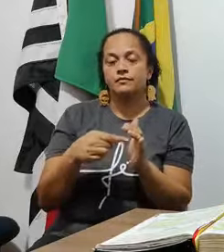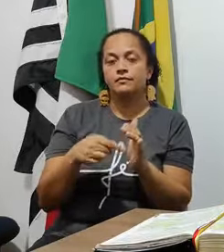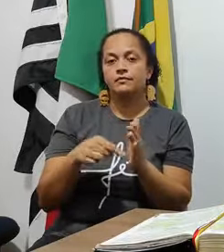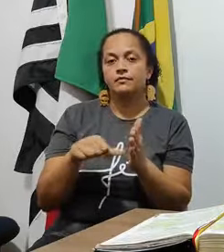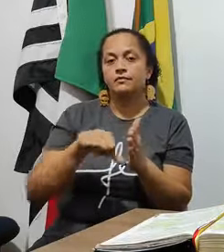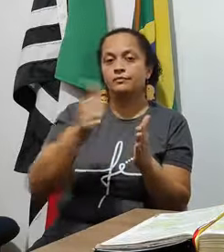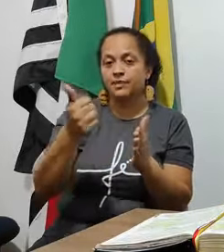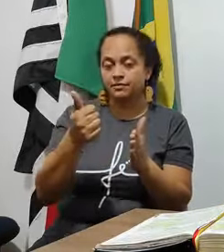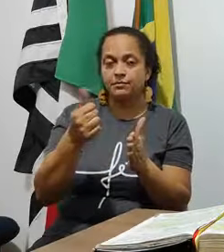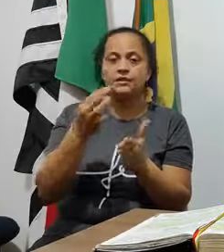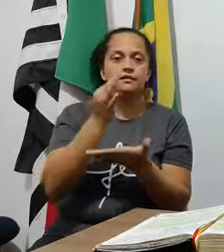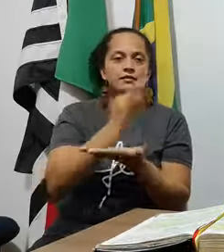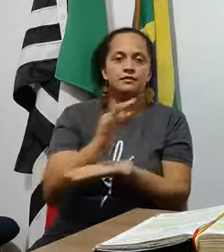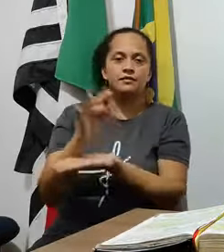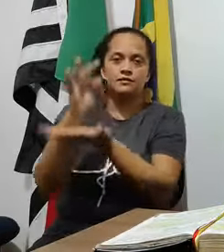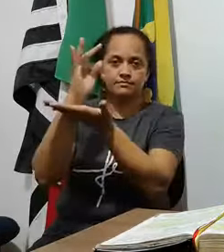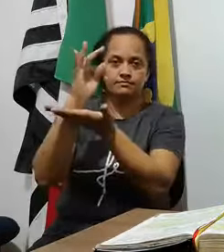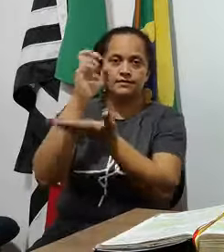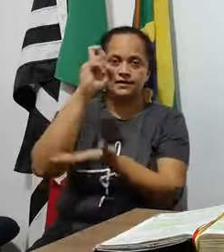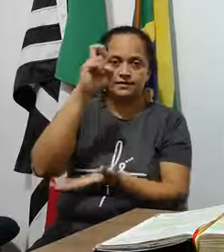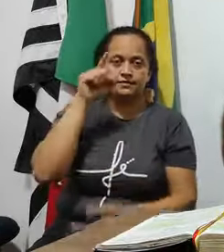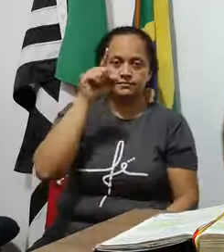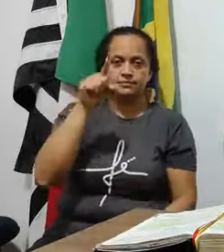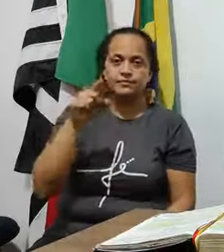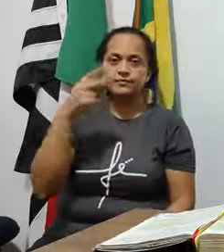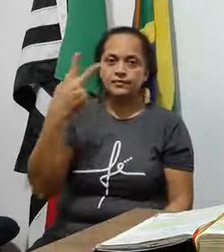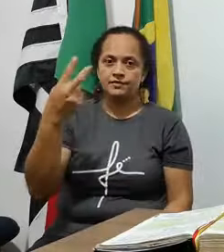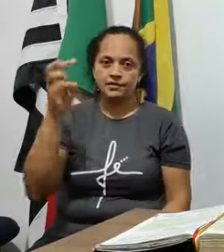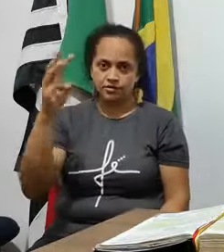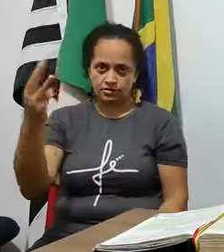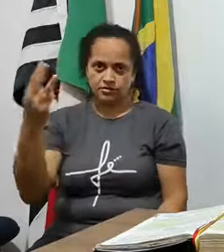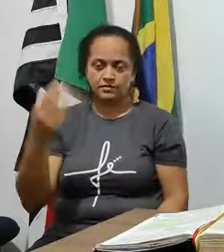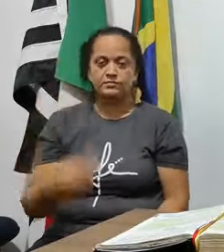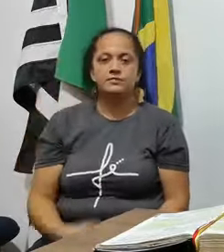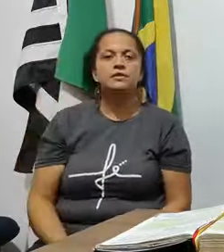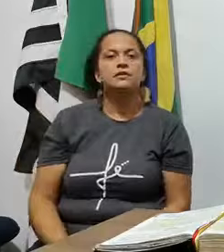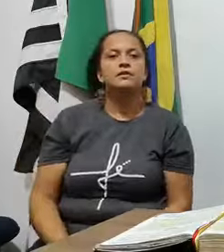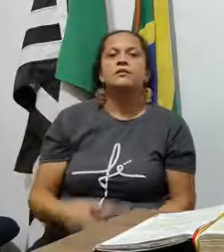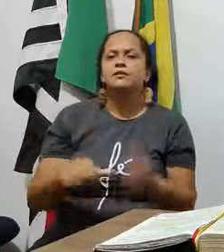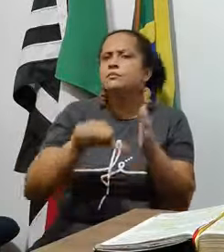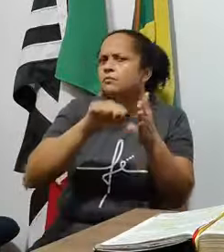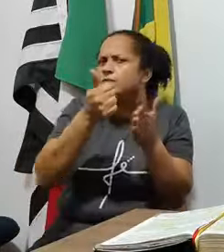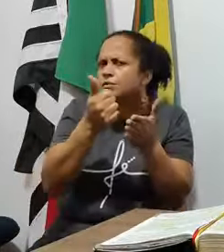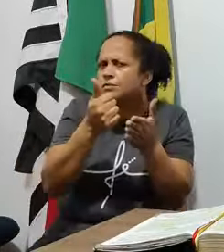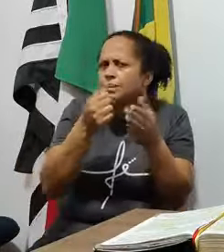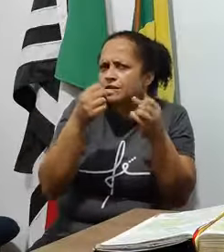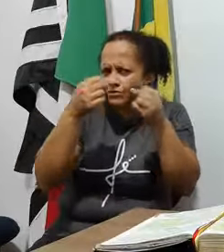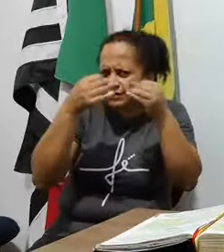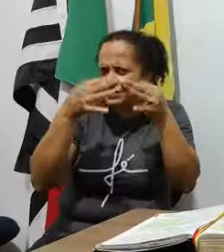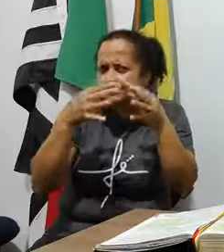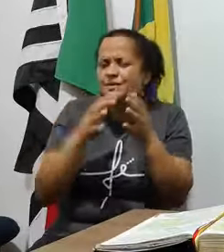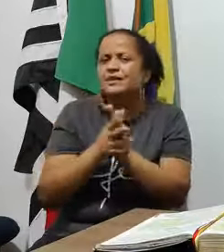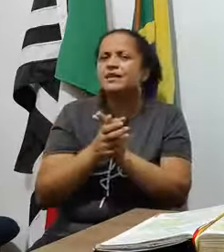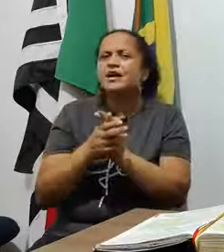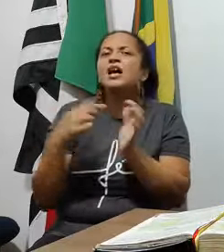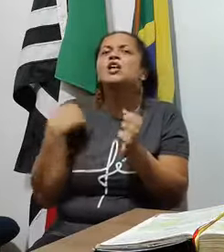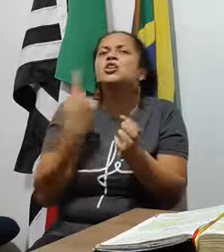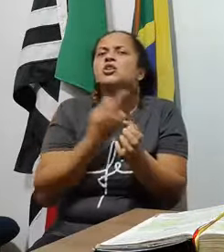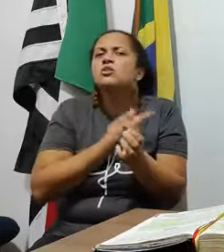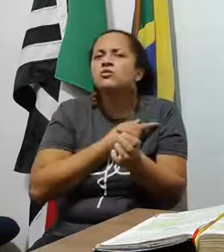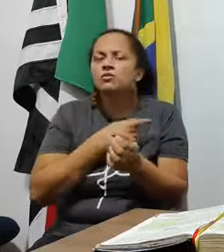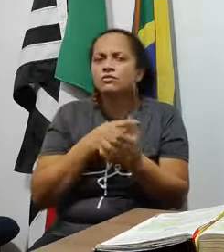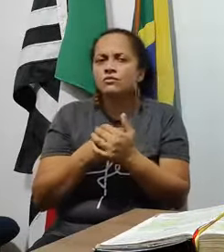versículo 23. Vamos falar primeiro da nossa constituição. Você aprender isso vai te ajudar muito em relação à